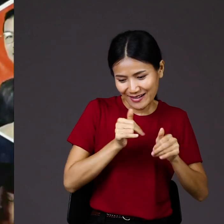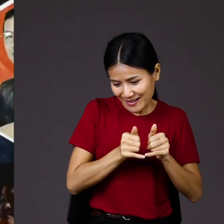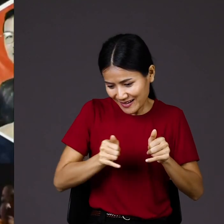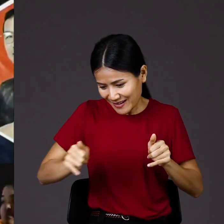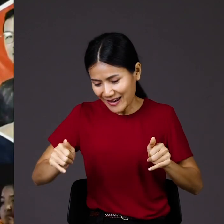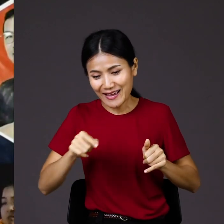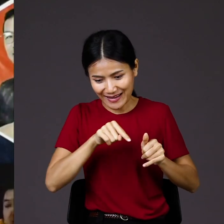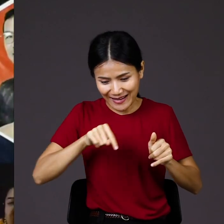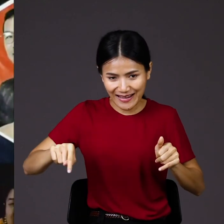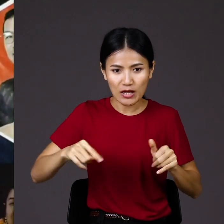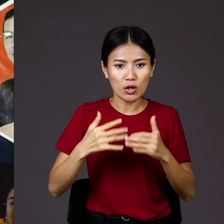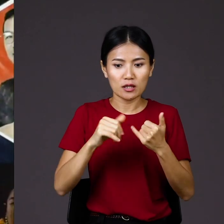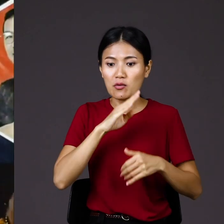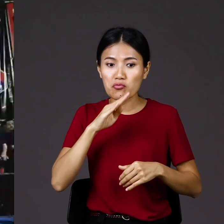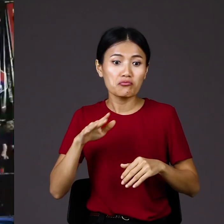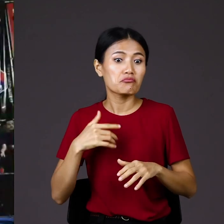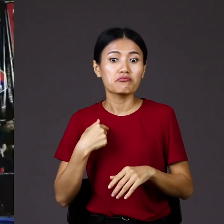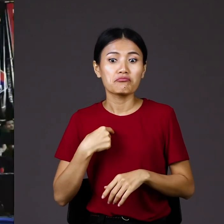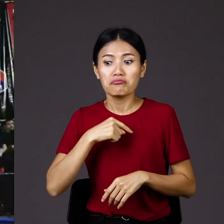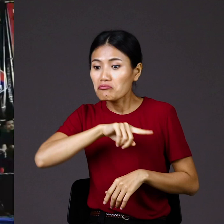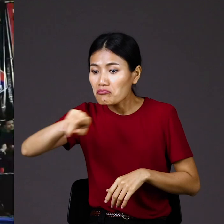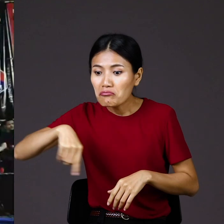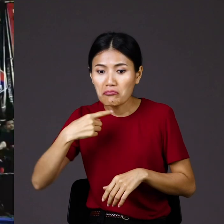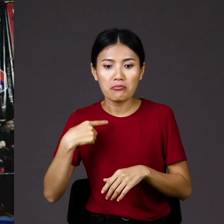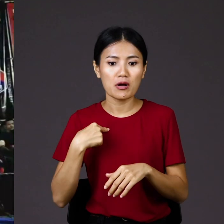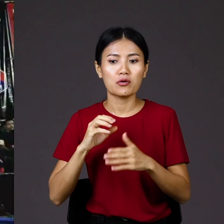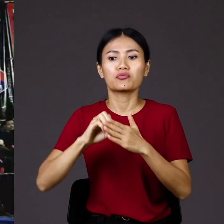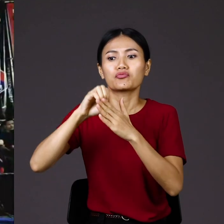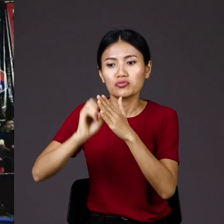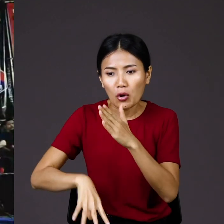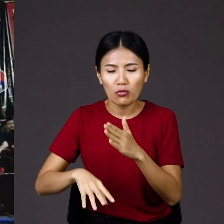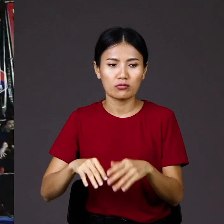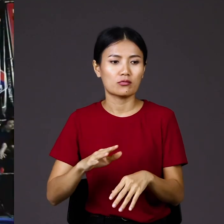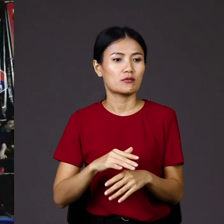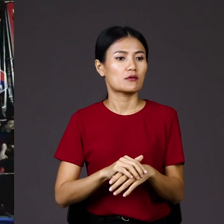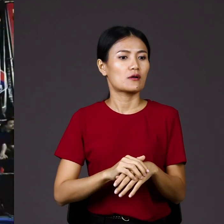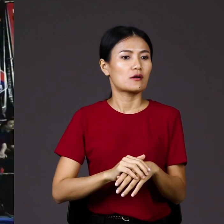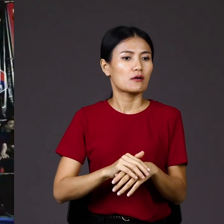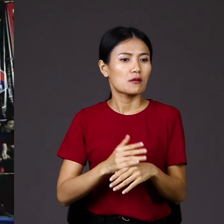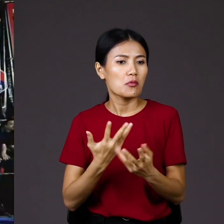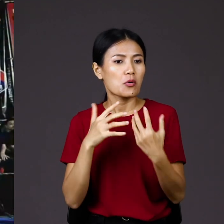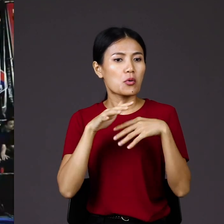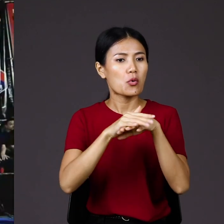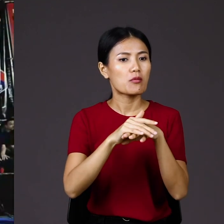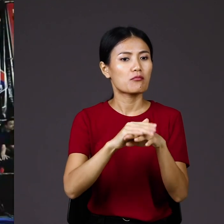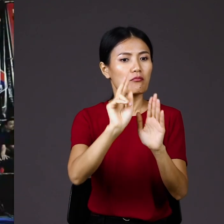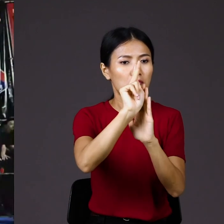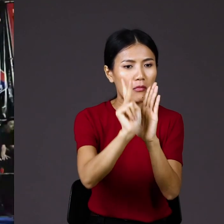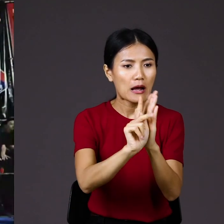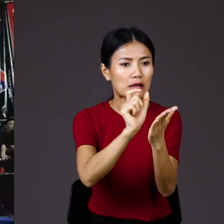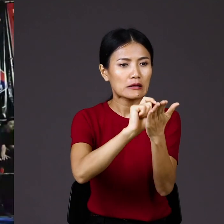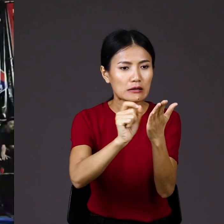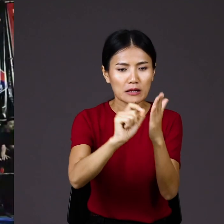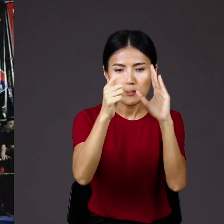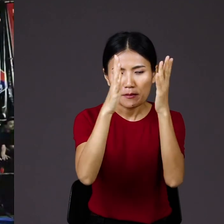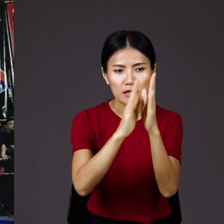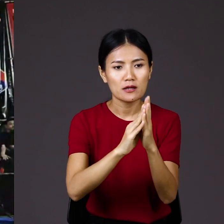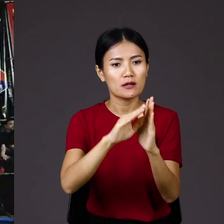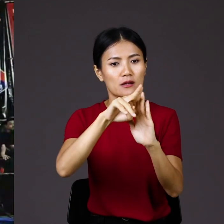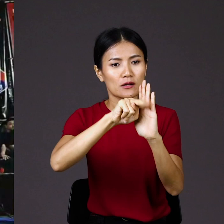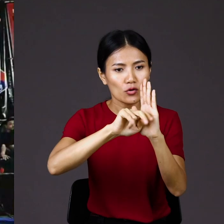นี้ไม่ได้เข้าไปบริหารไม่ได้เข้าไปร่างนโยบายไม่ได้เข้าไปคุยช่วยกันเขียนกฎหม